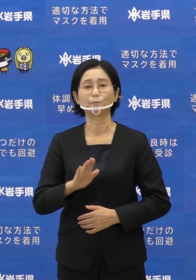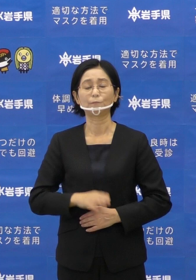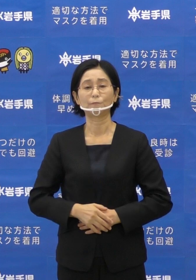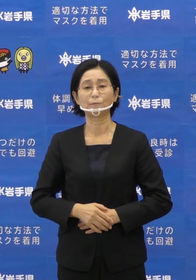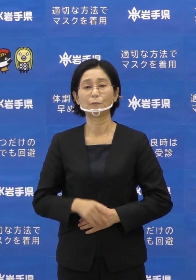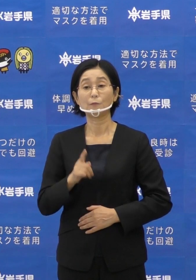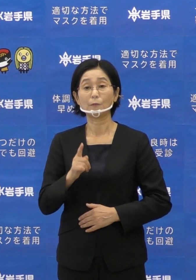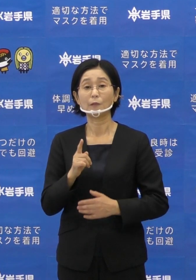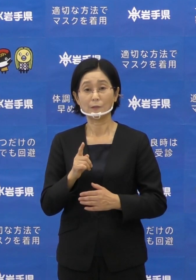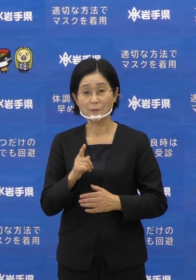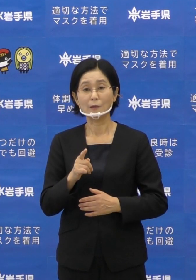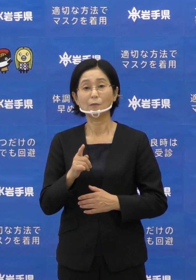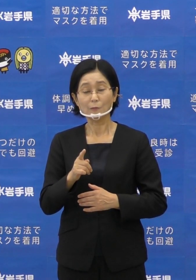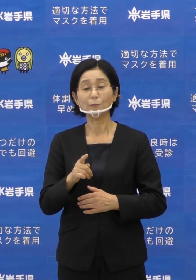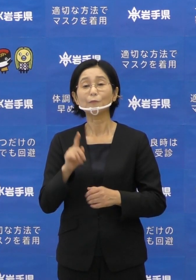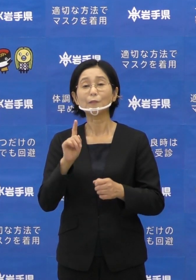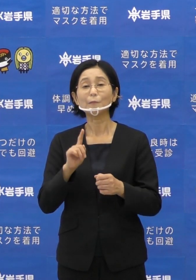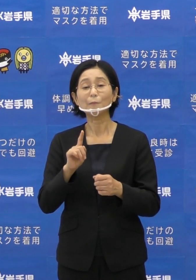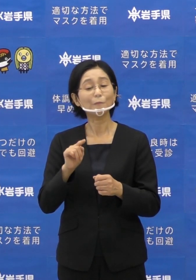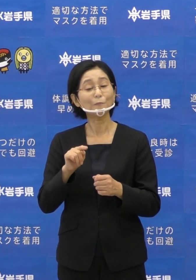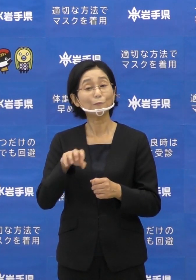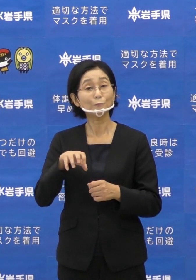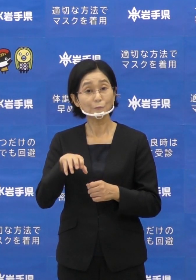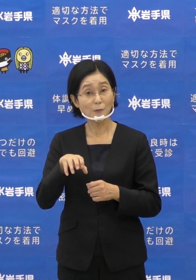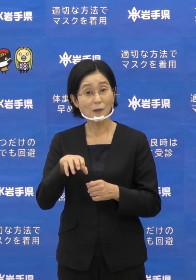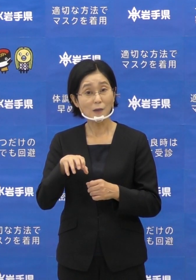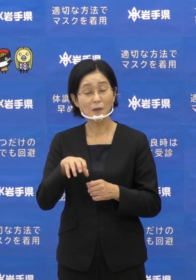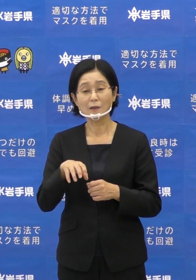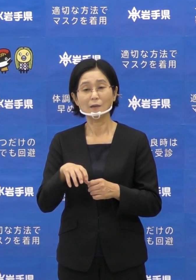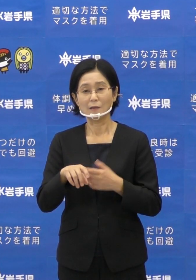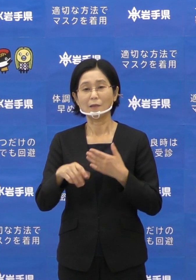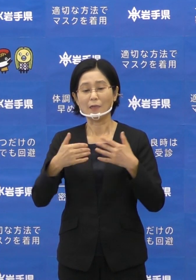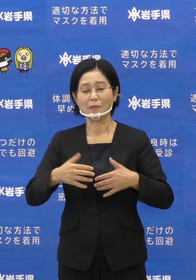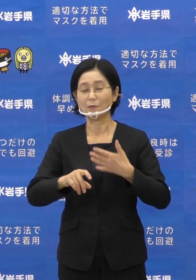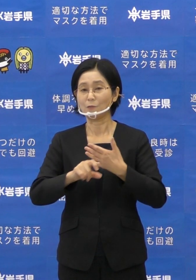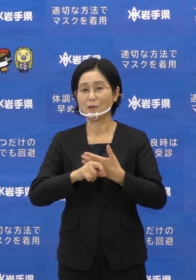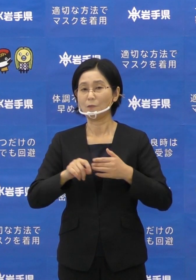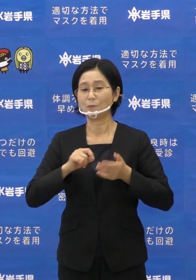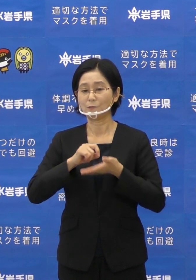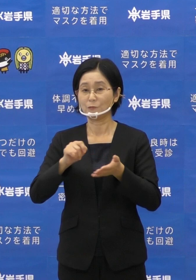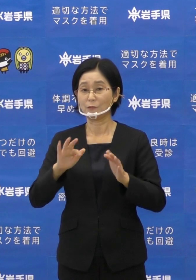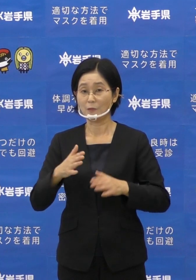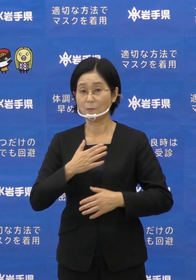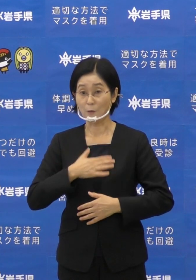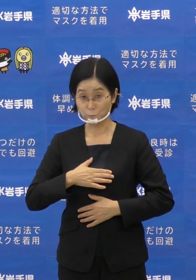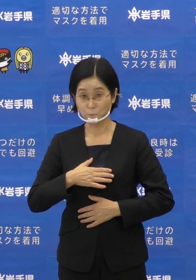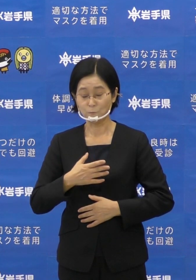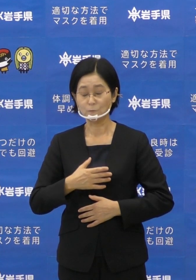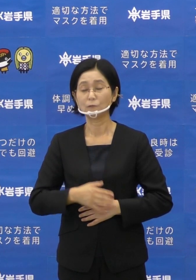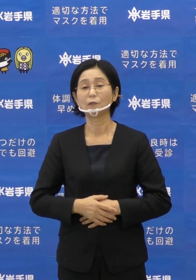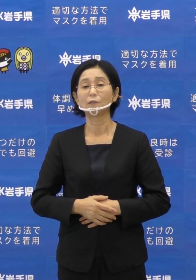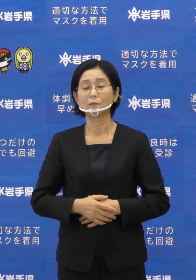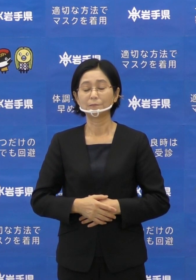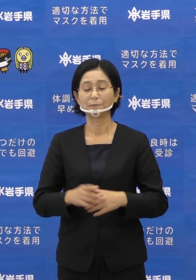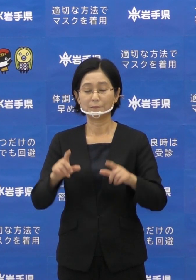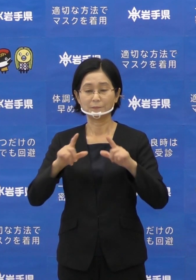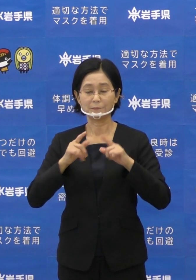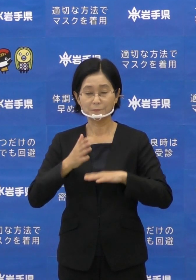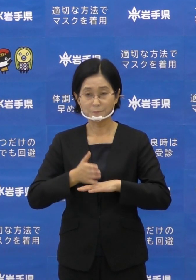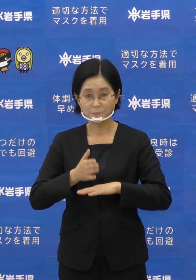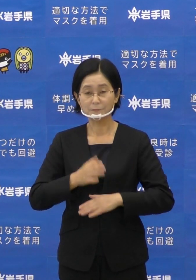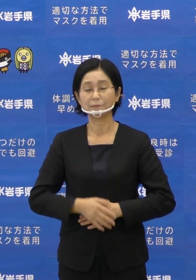っていう部分はスターウォーズは引用してないので分かりやすいんじゃないかと思います。 はい、ありがとうございます。あ